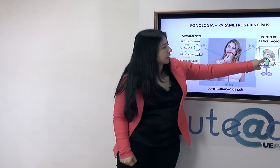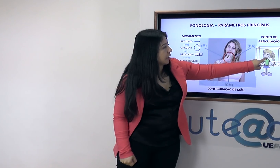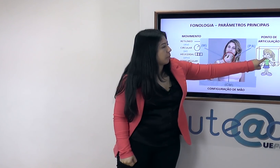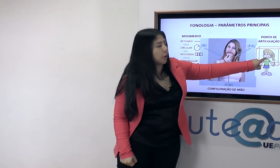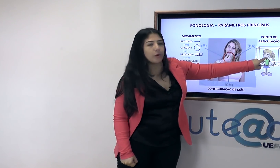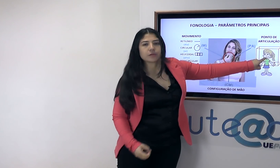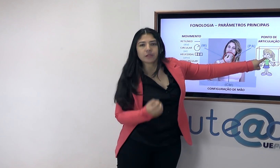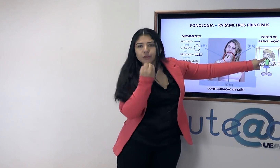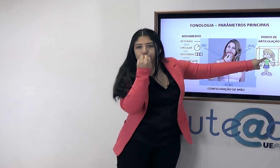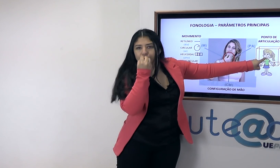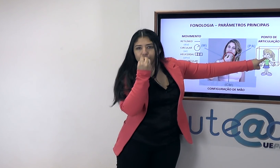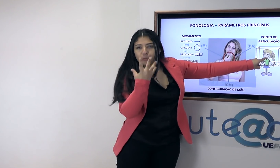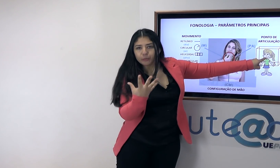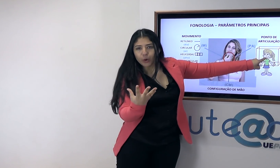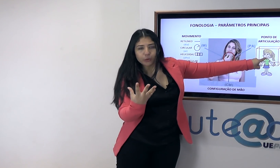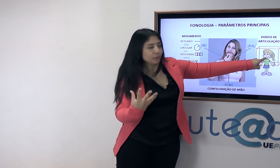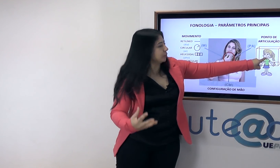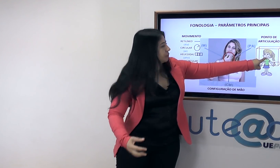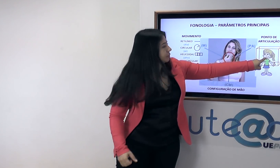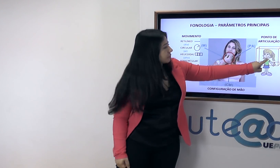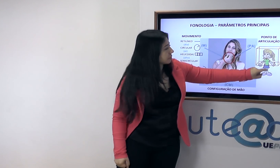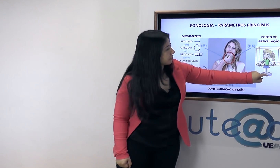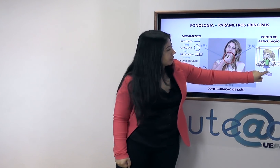Na boca, o sinal de bom.